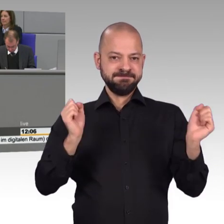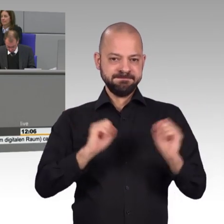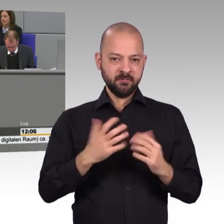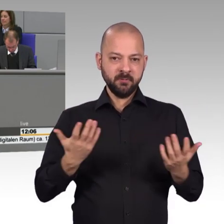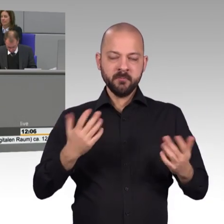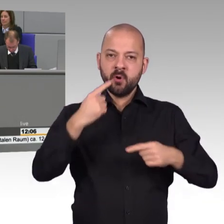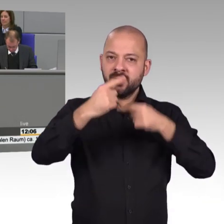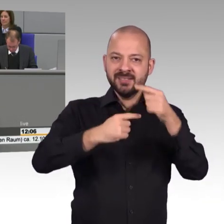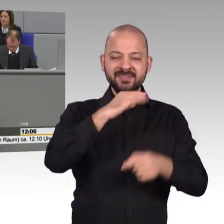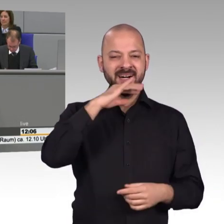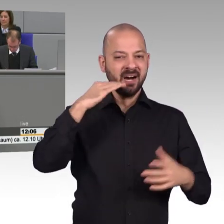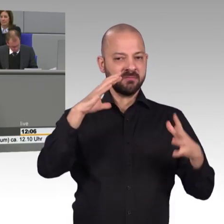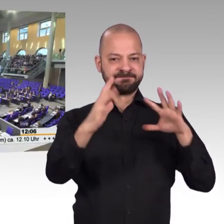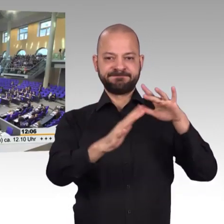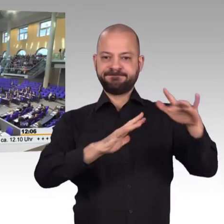Vielen Dank.